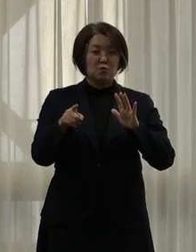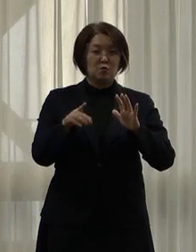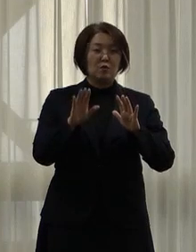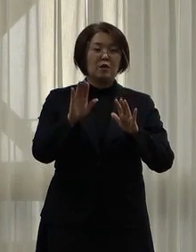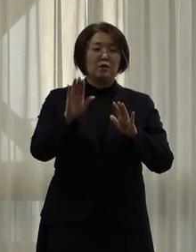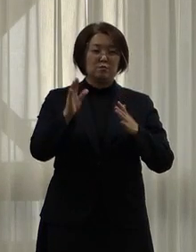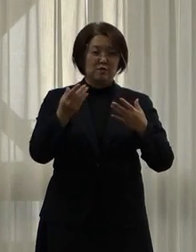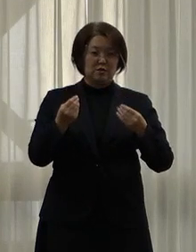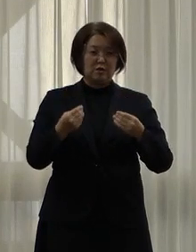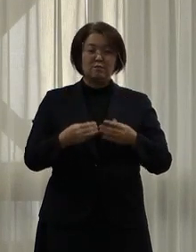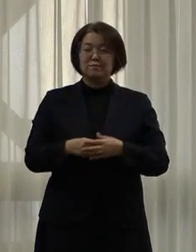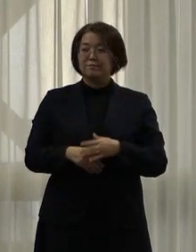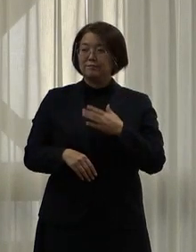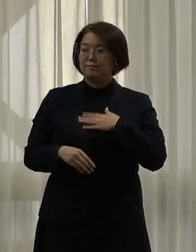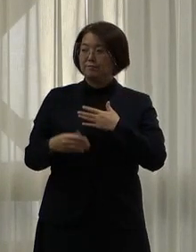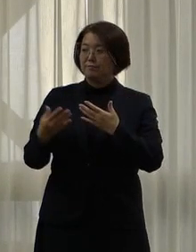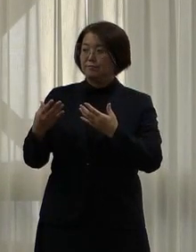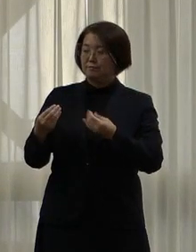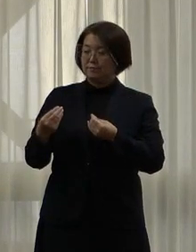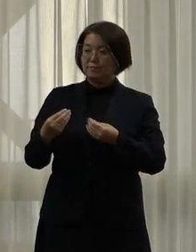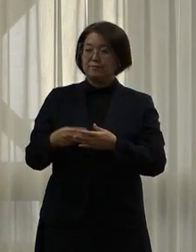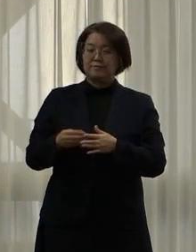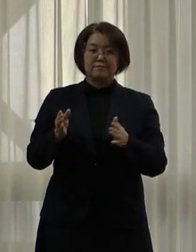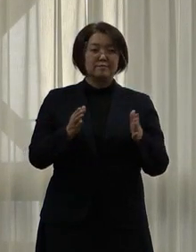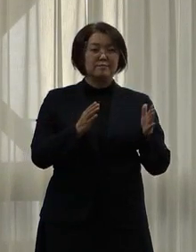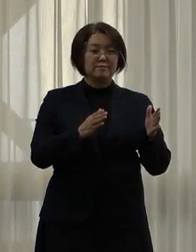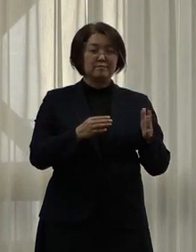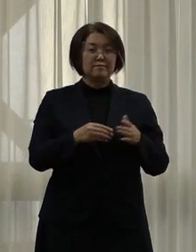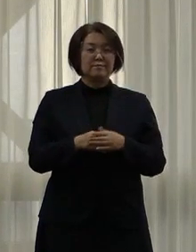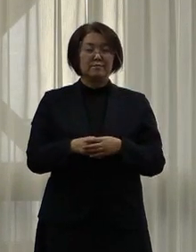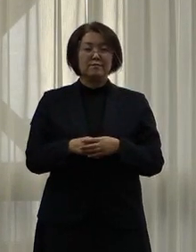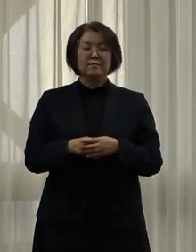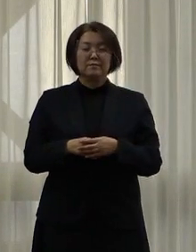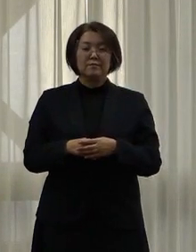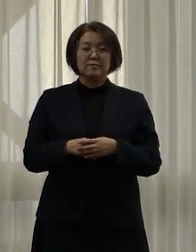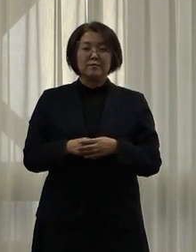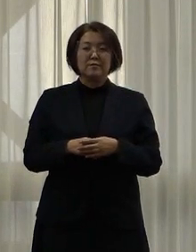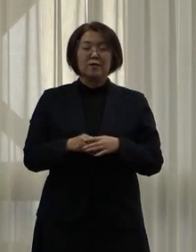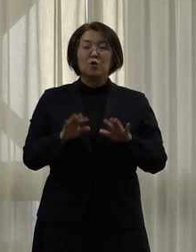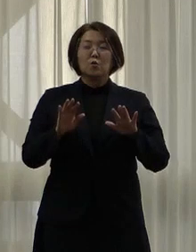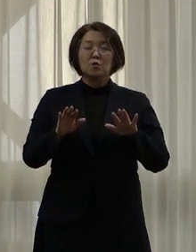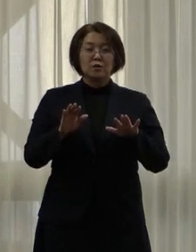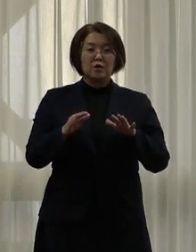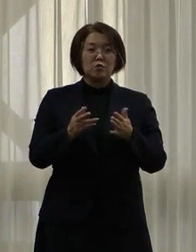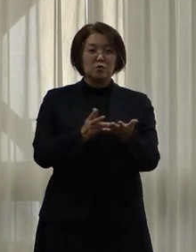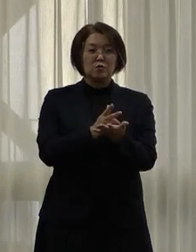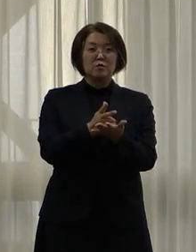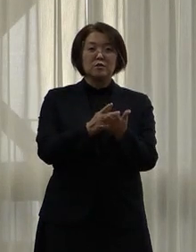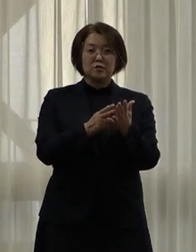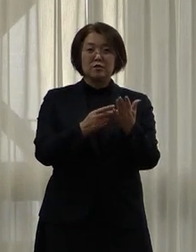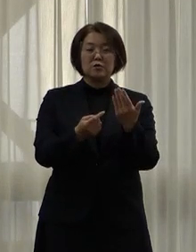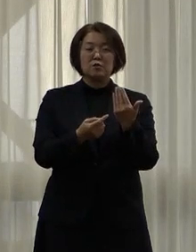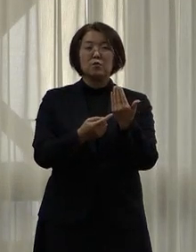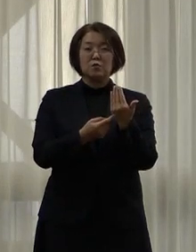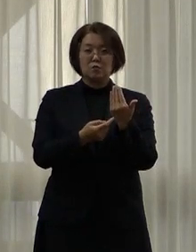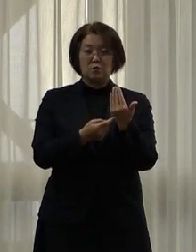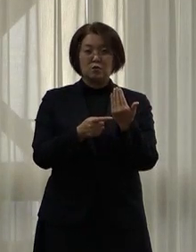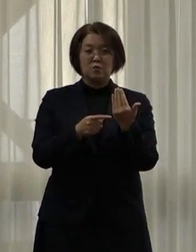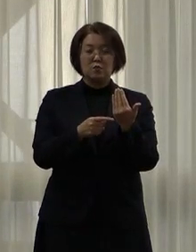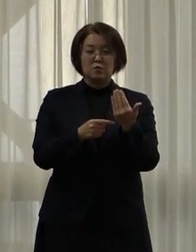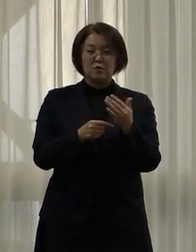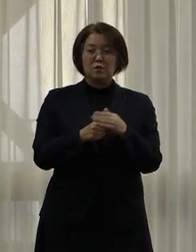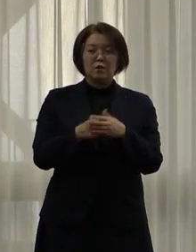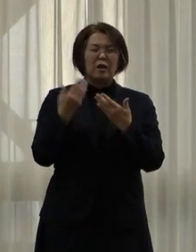。 わかりました。であとちょっと多分県の今回作ったウェルビーイングの指標なんですけれども、教員